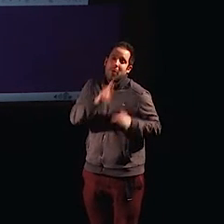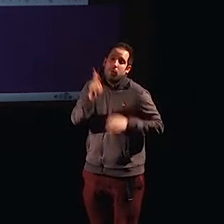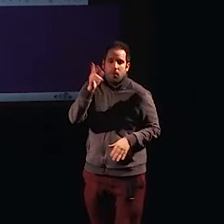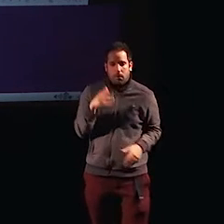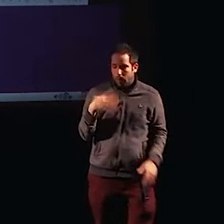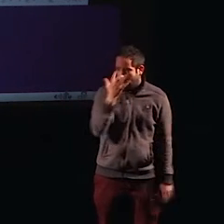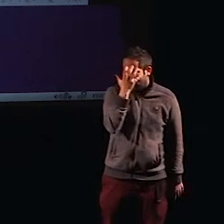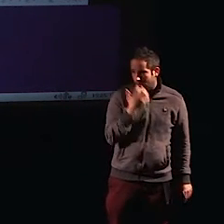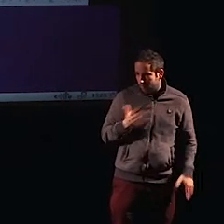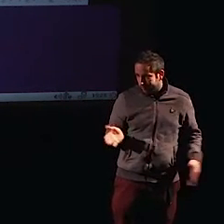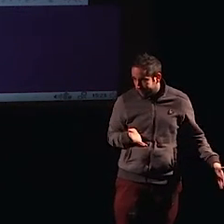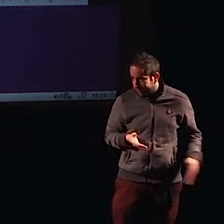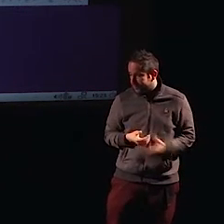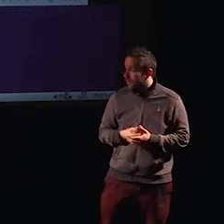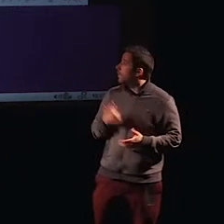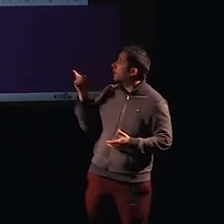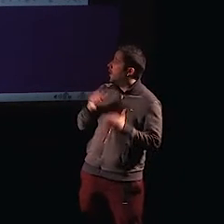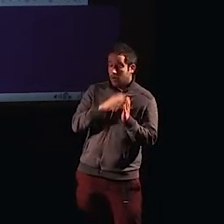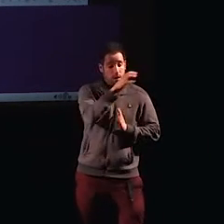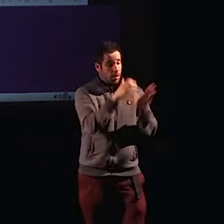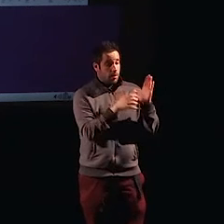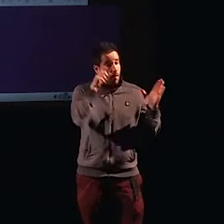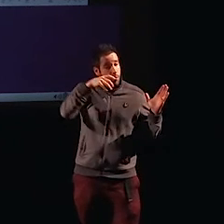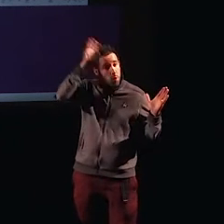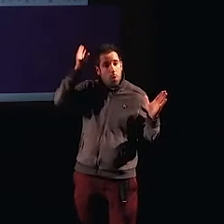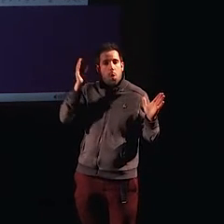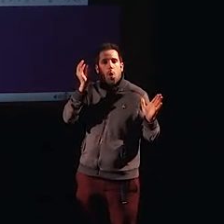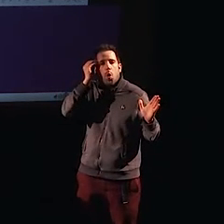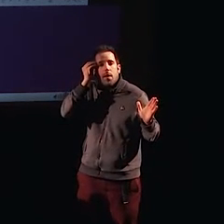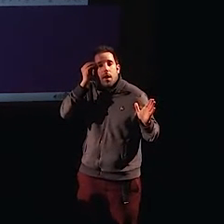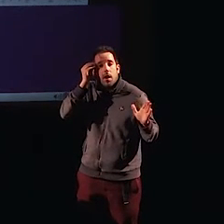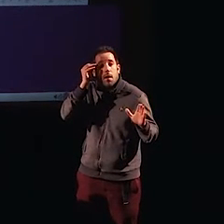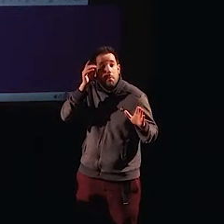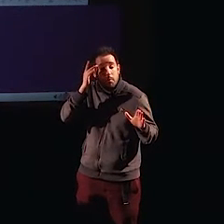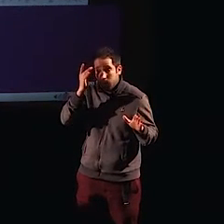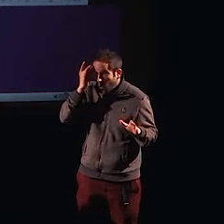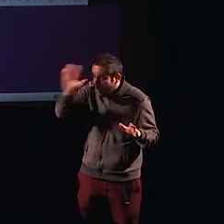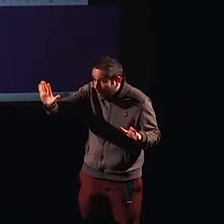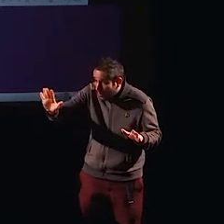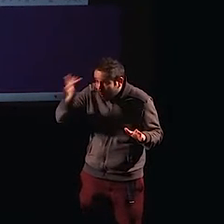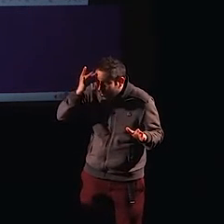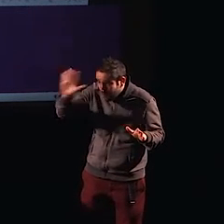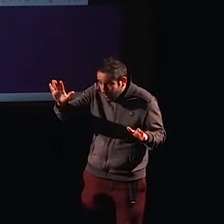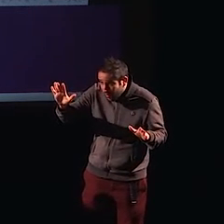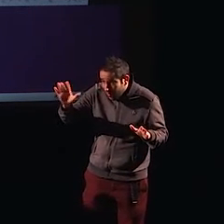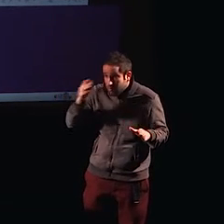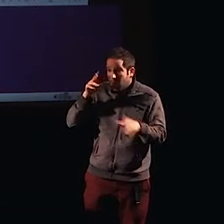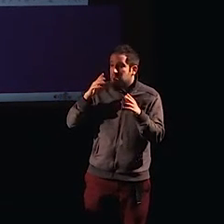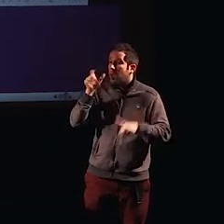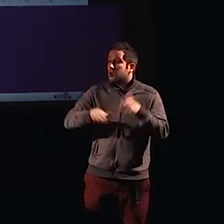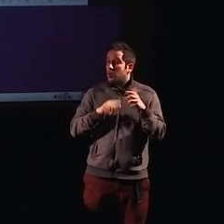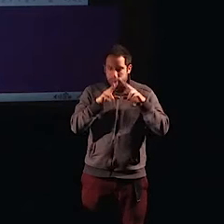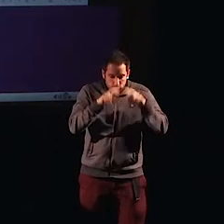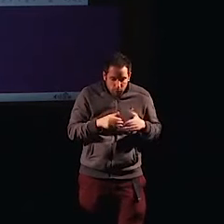bon... Alors, ça, c'est un texte de Foucault qu'on connaît, mais qu'on ne connaît pas du tout, qui est assez peu étudié. Enfin, j'ai eu la